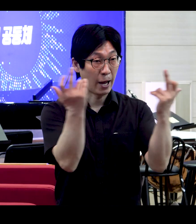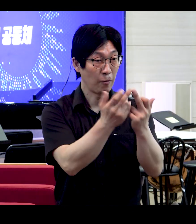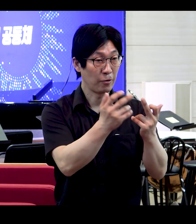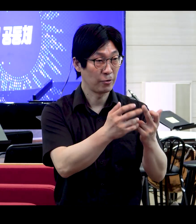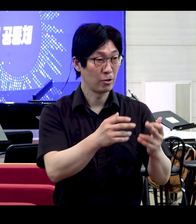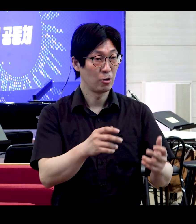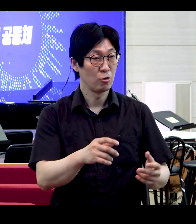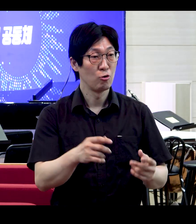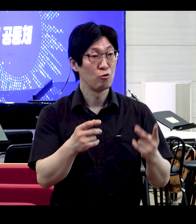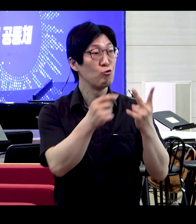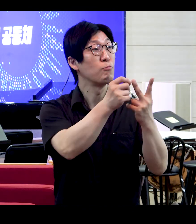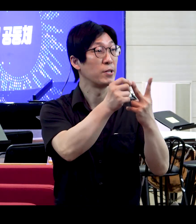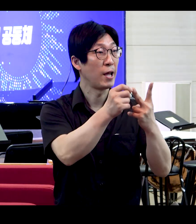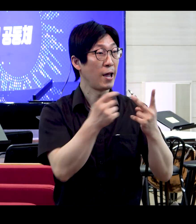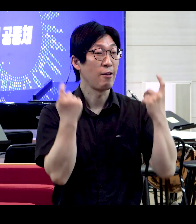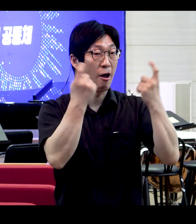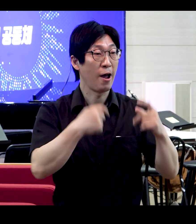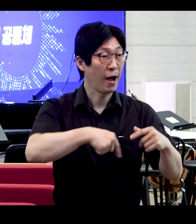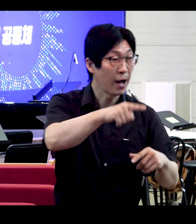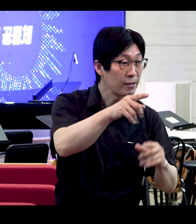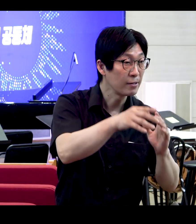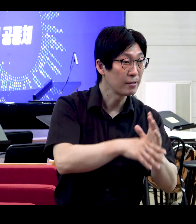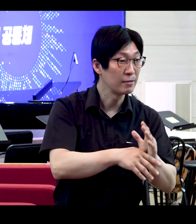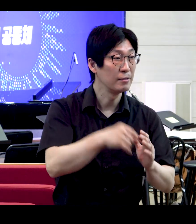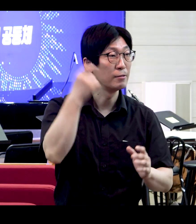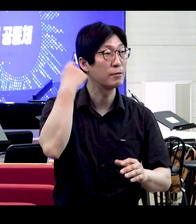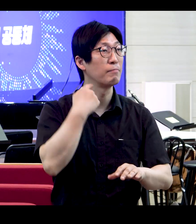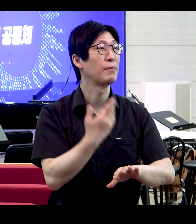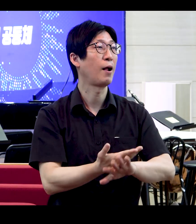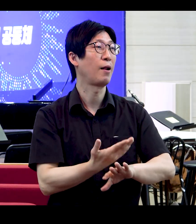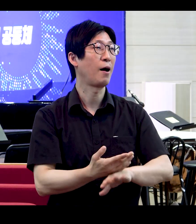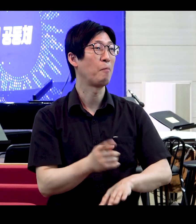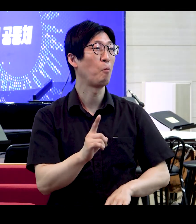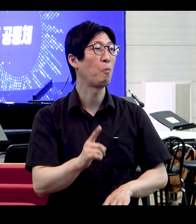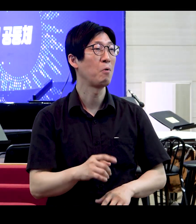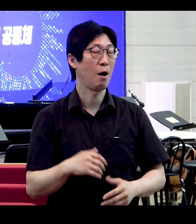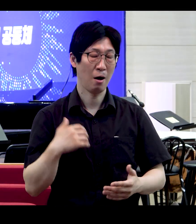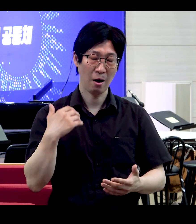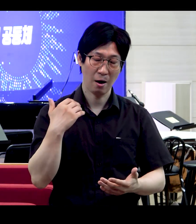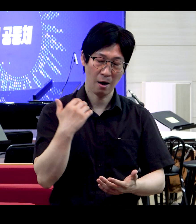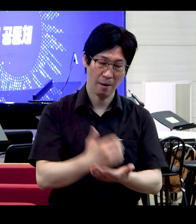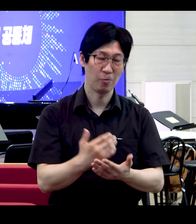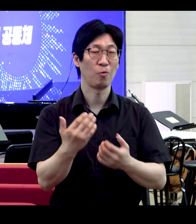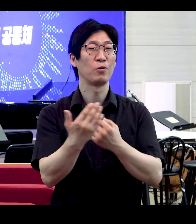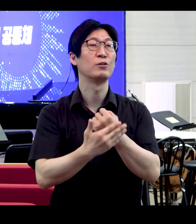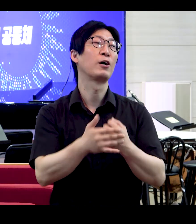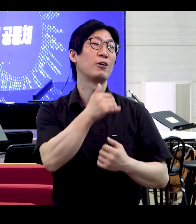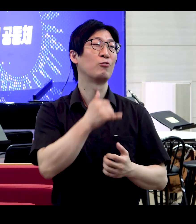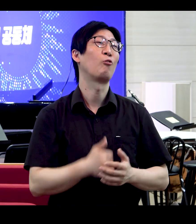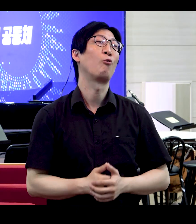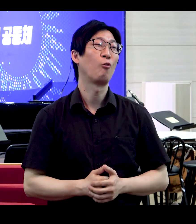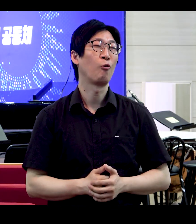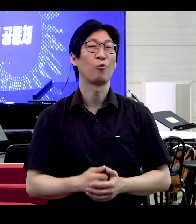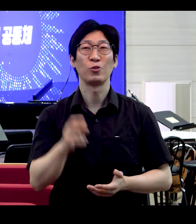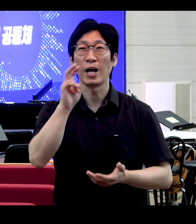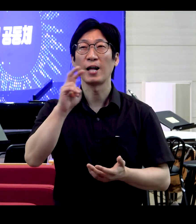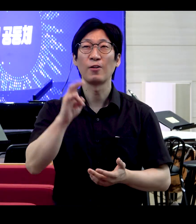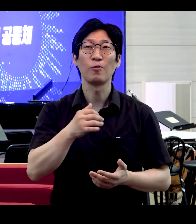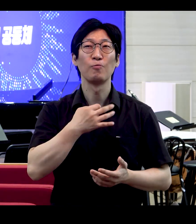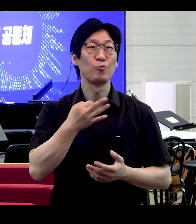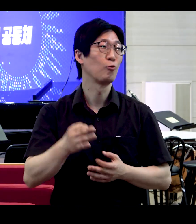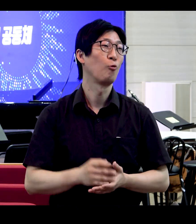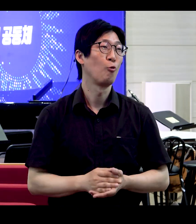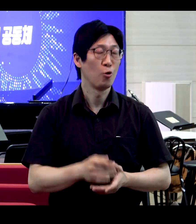때는요, 아니요, 정말로 마음에 큰 감동과 그리고 은혜를 받고 그리고 거기서 찬양하고